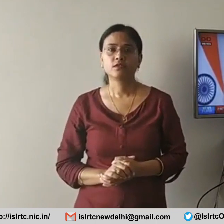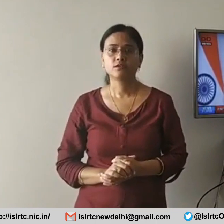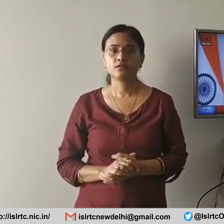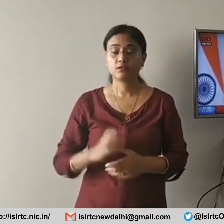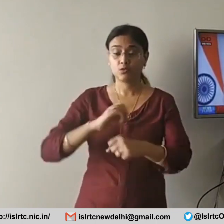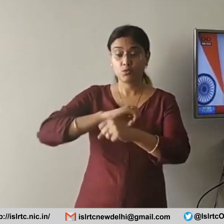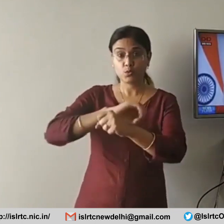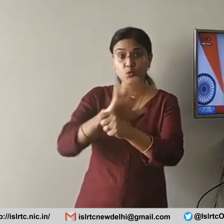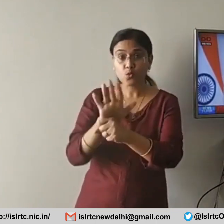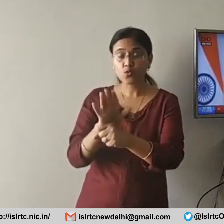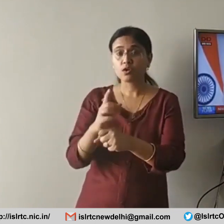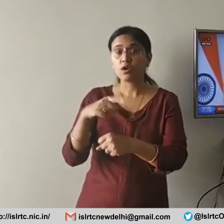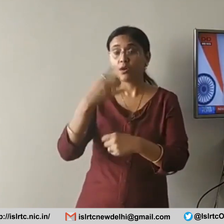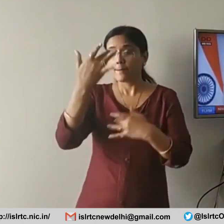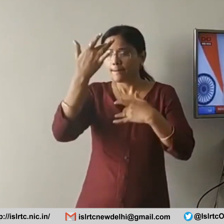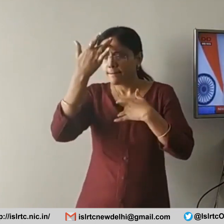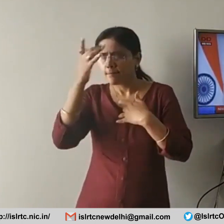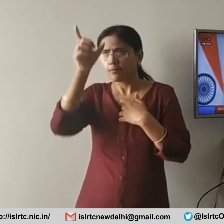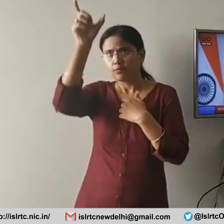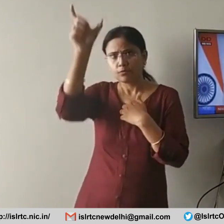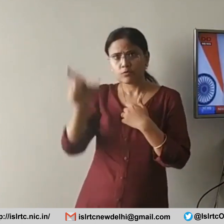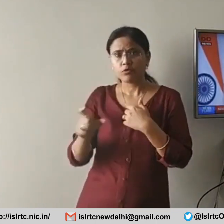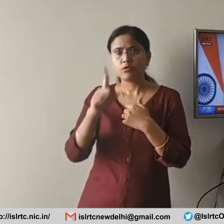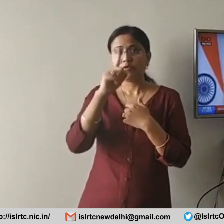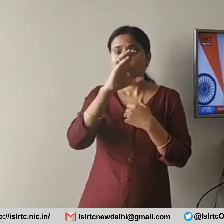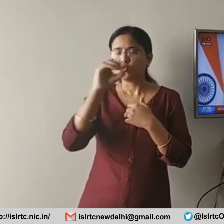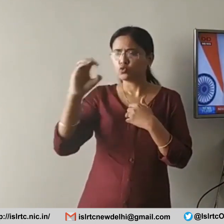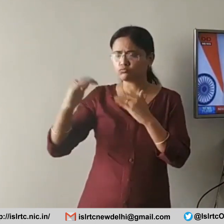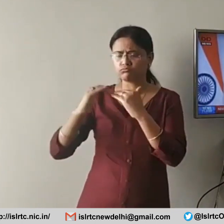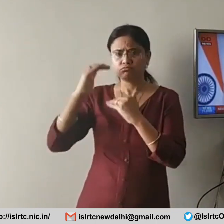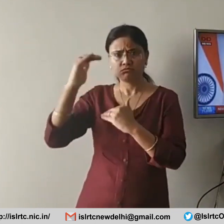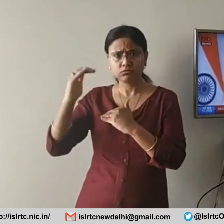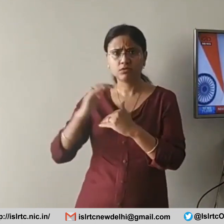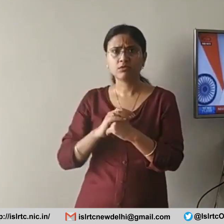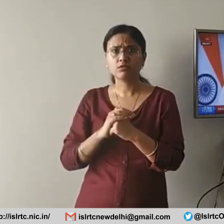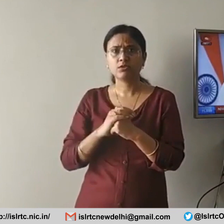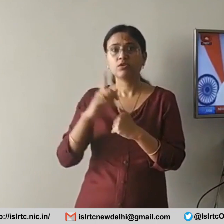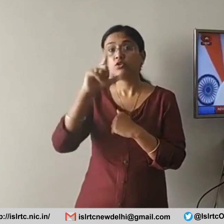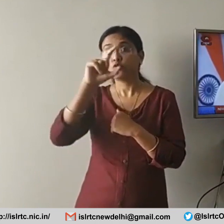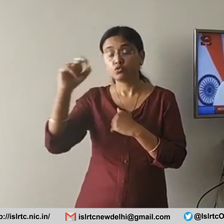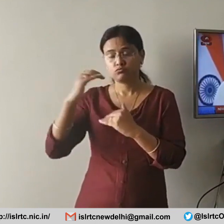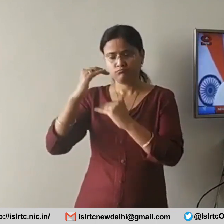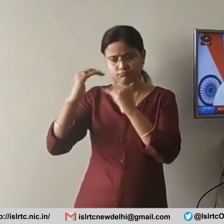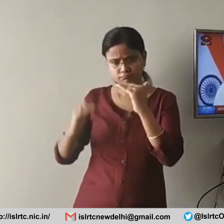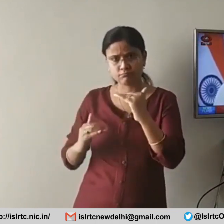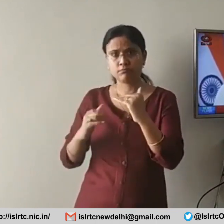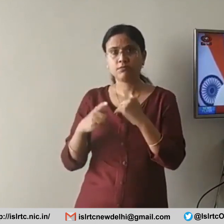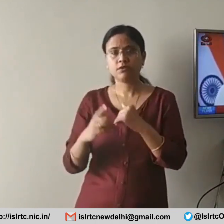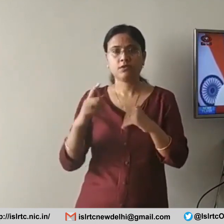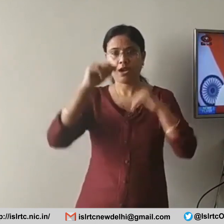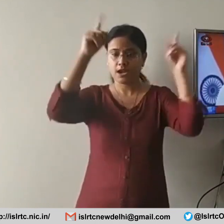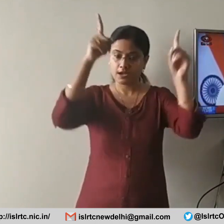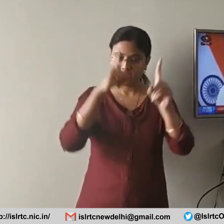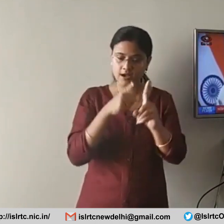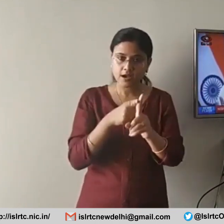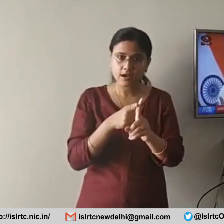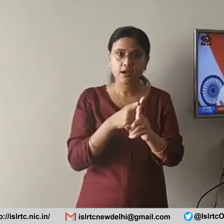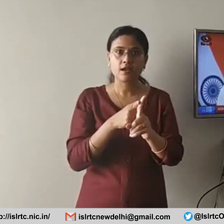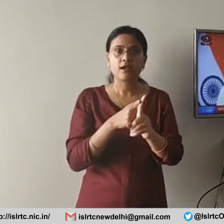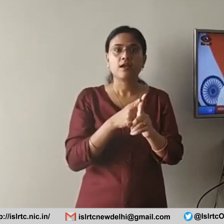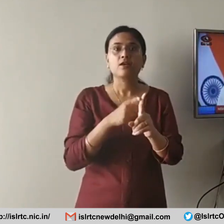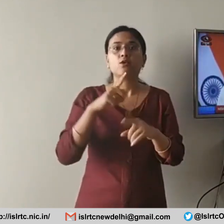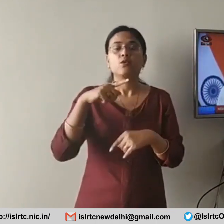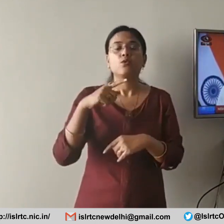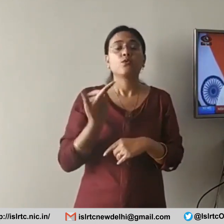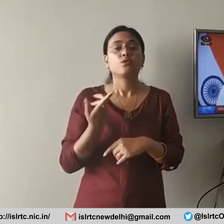कोरोना के मरीज 100 तक पहुंचे, उससे पहले ही भारत ने विदेश